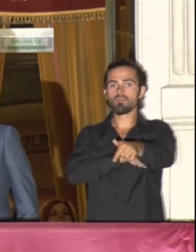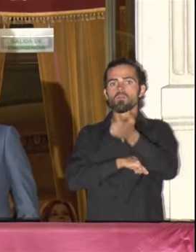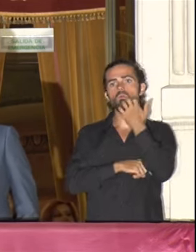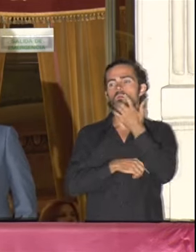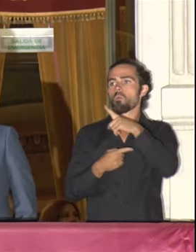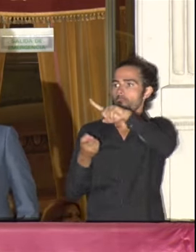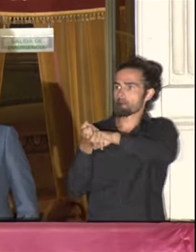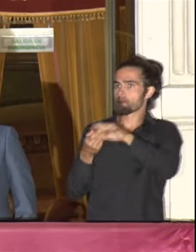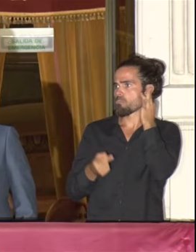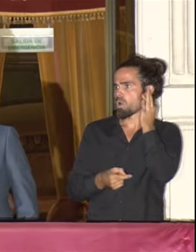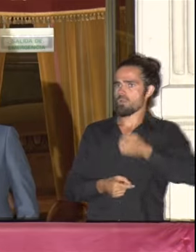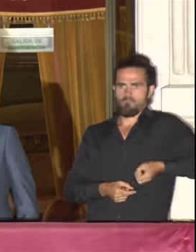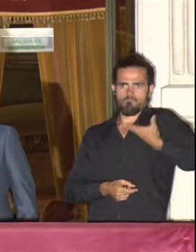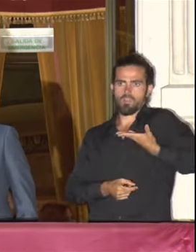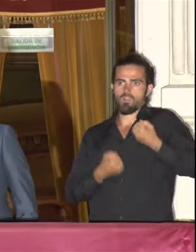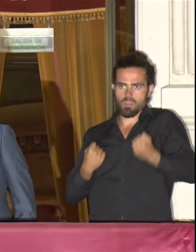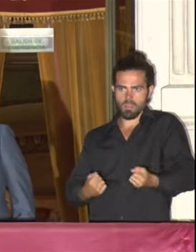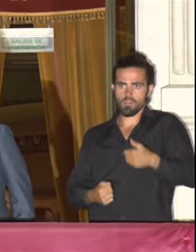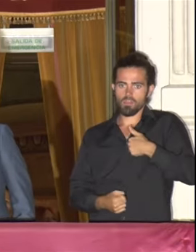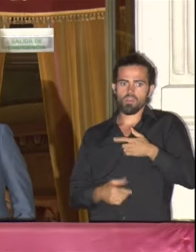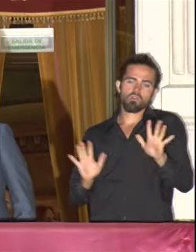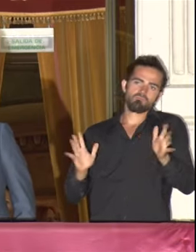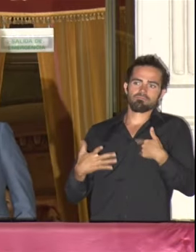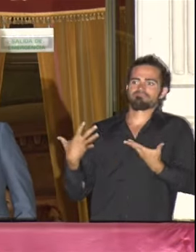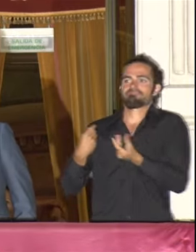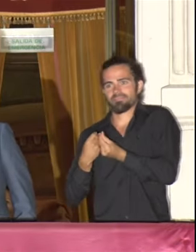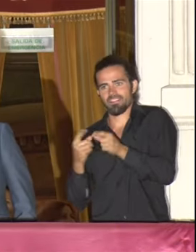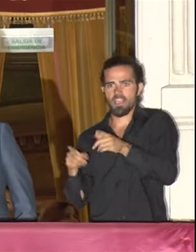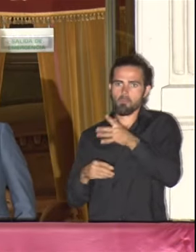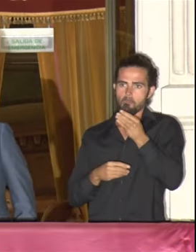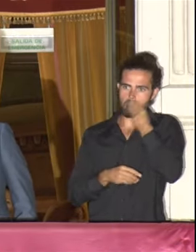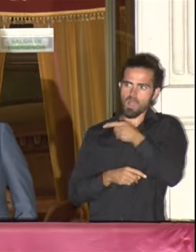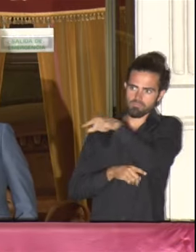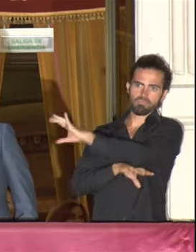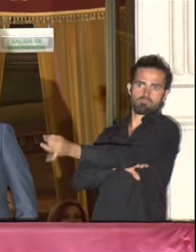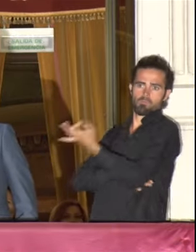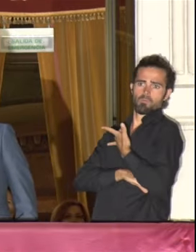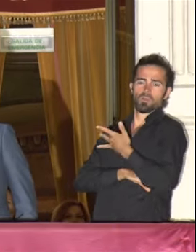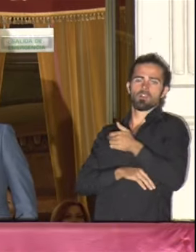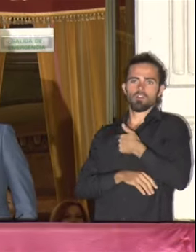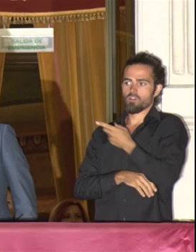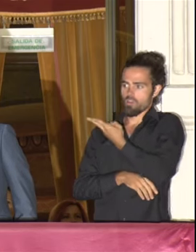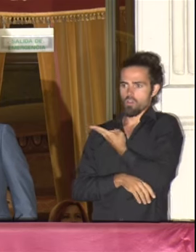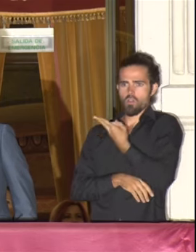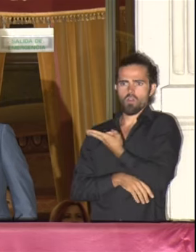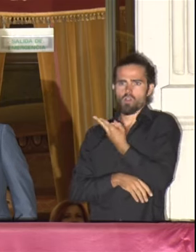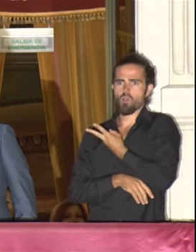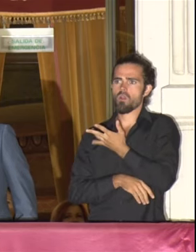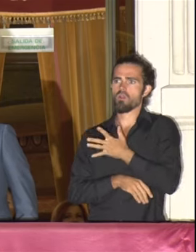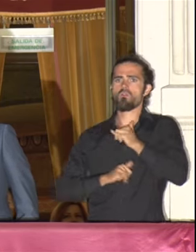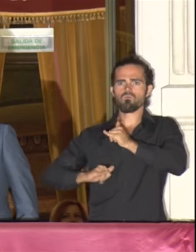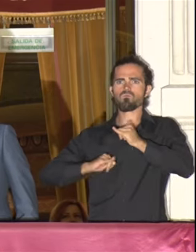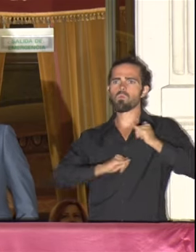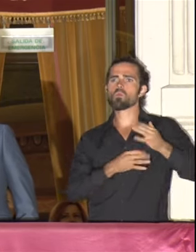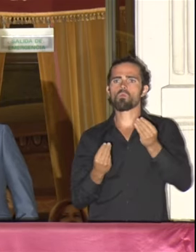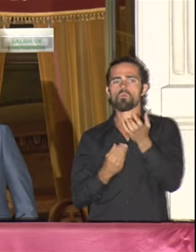mi mujer, que es una gran aficionada. Yo soy aficionado al consorte. Y la verdad es que hemos disfrutado mucho viendo